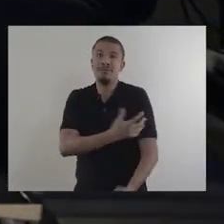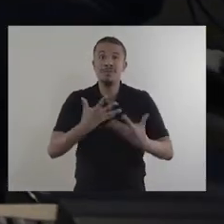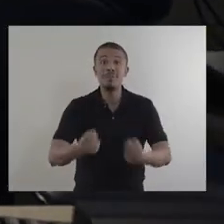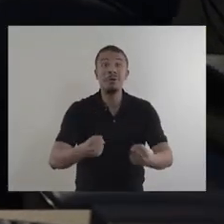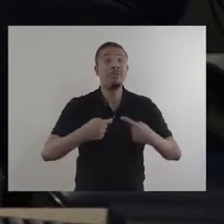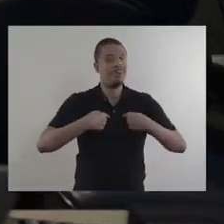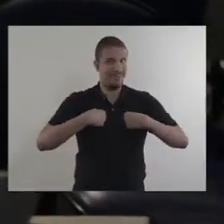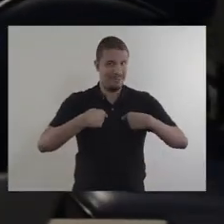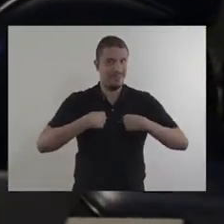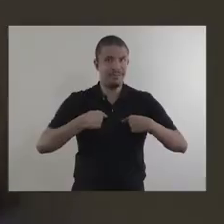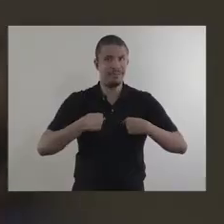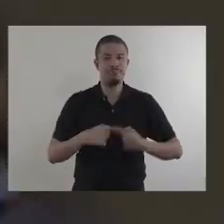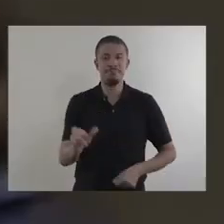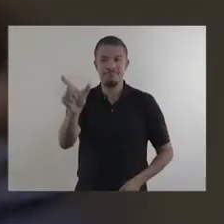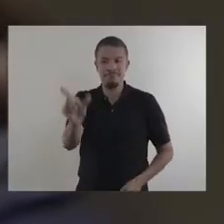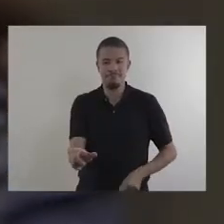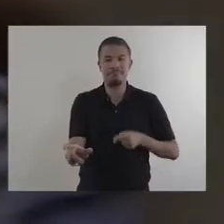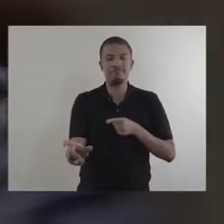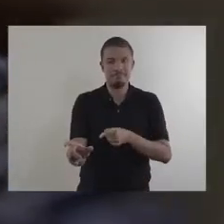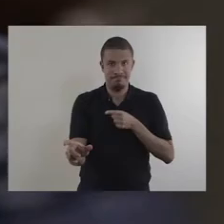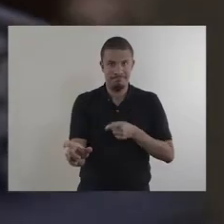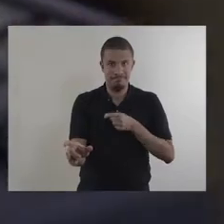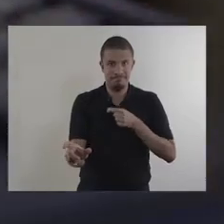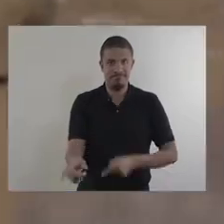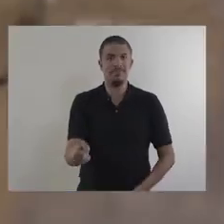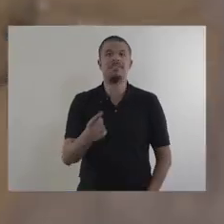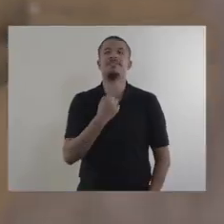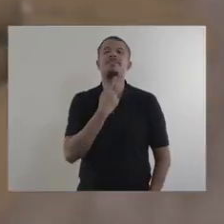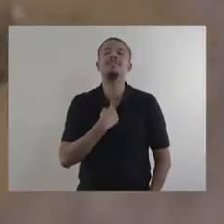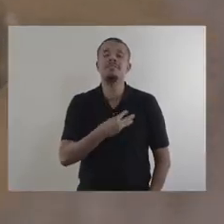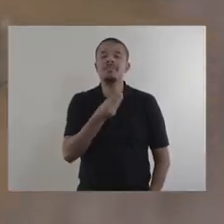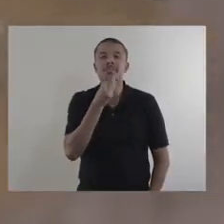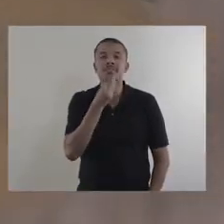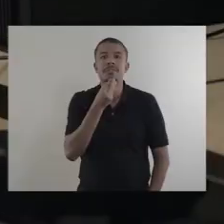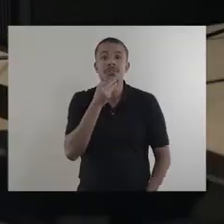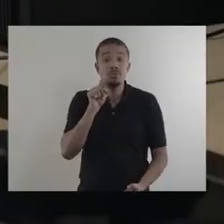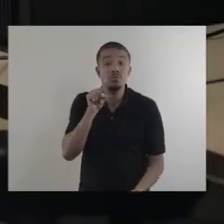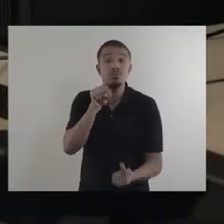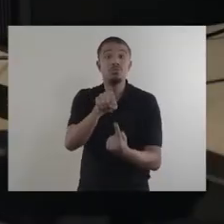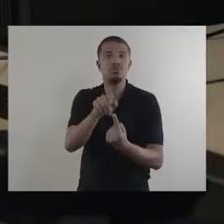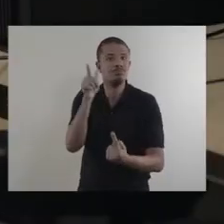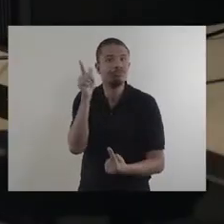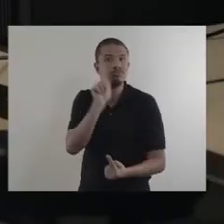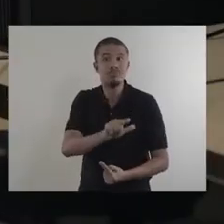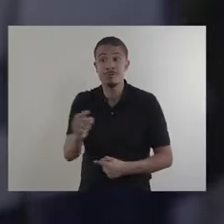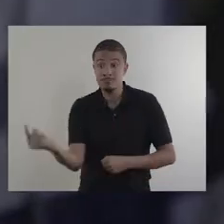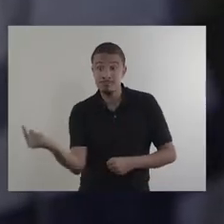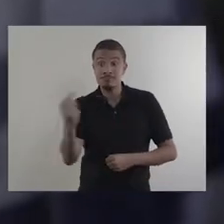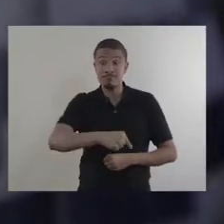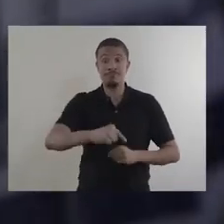foram bem receptivos. É saber que existe um indivíduo que tem seus desejos, que tem suas metas a